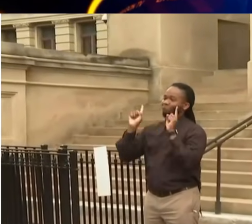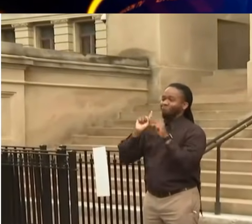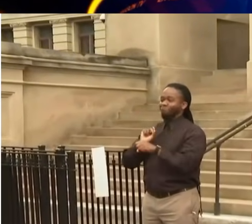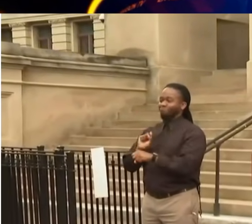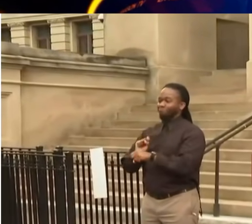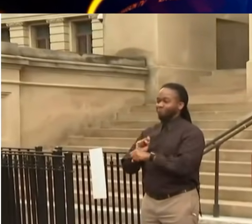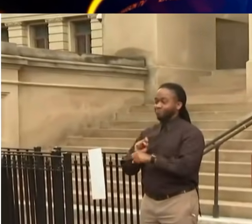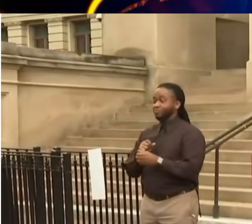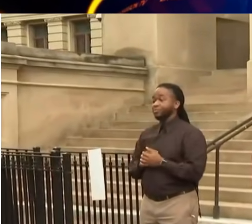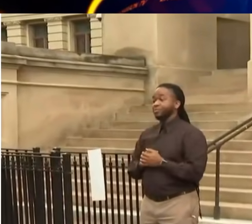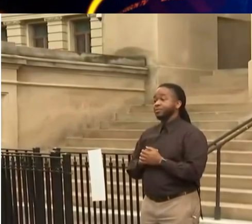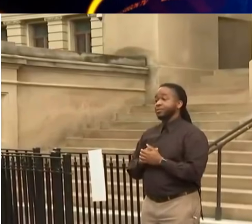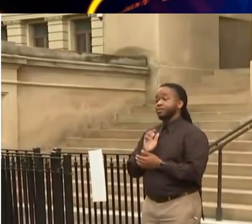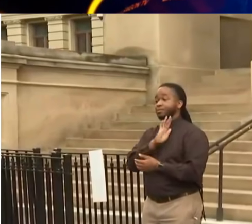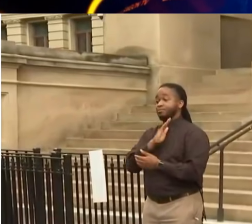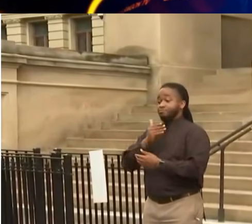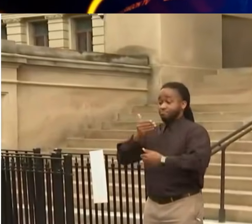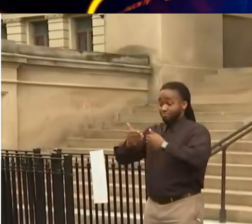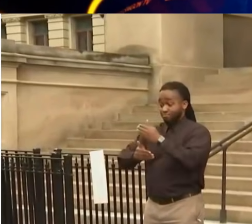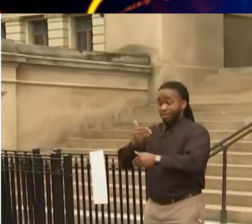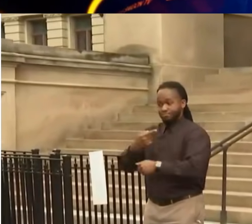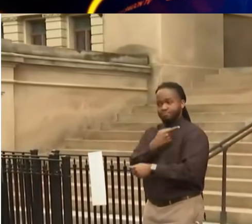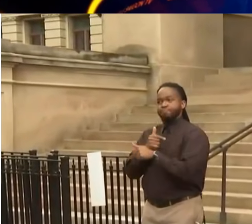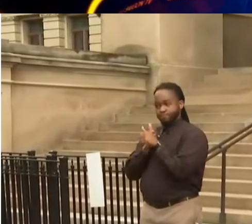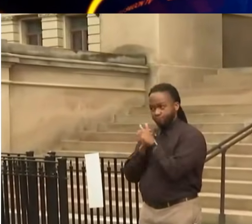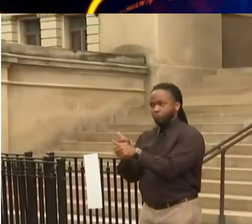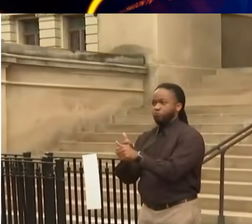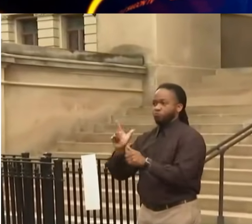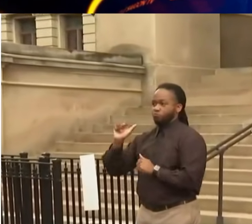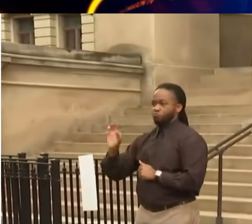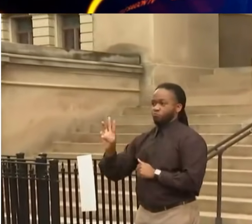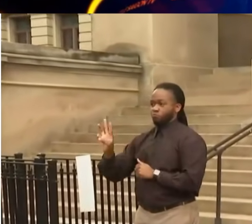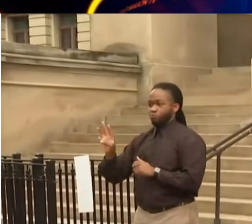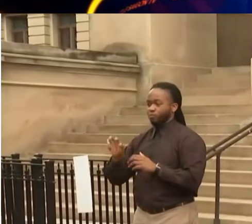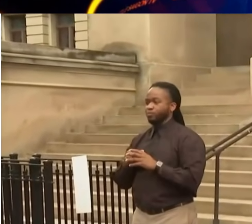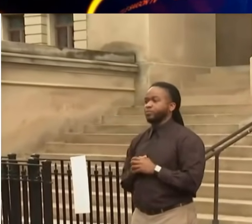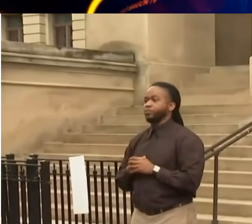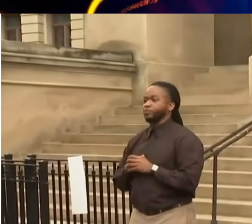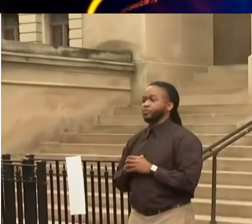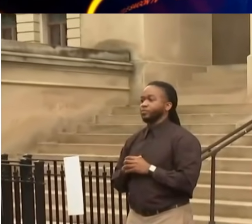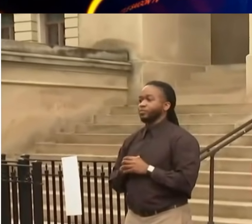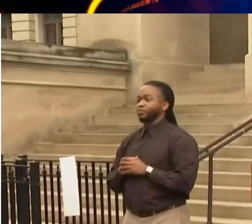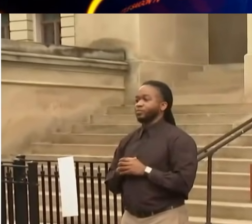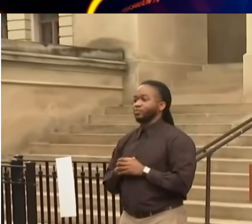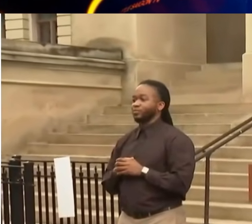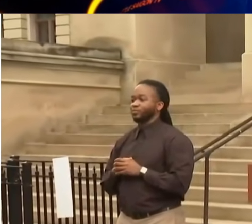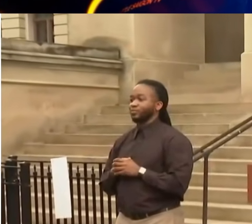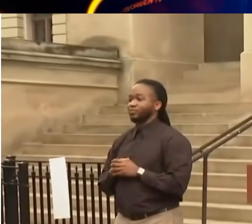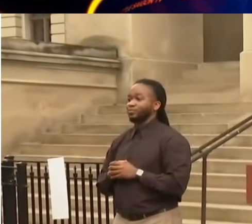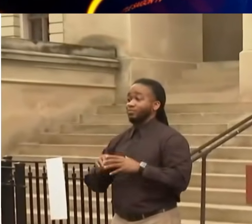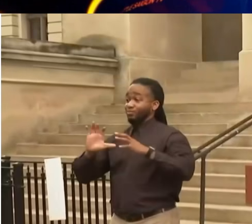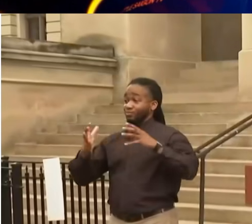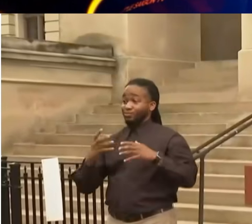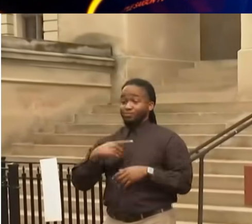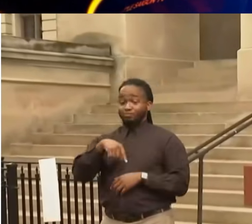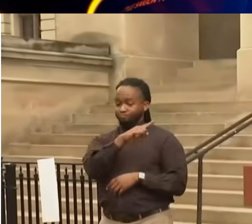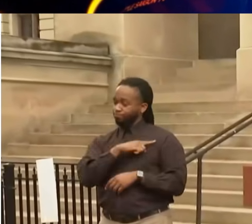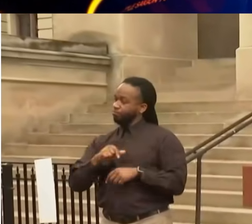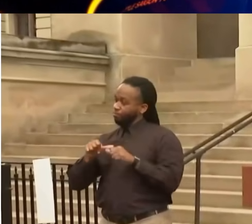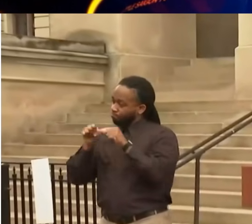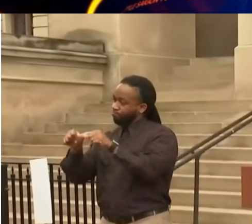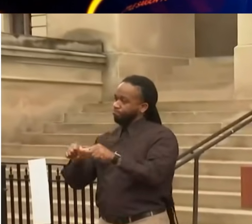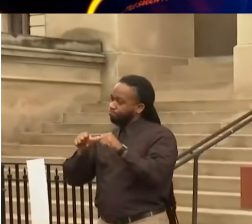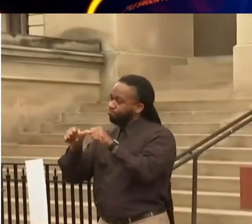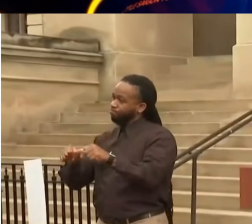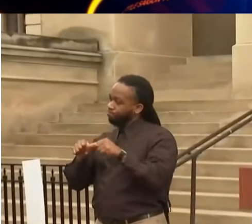biệt giữa Tổng thống Trump với Tổng thống đắc cử Joe Biden chỉ là 13.000 phiếu mà